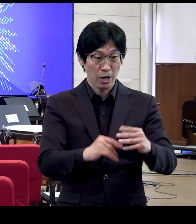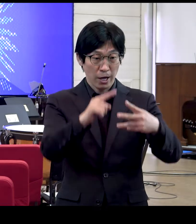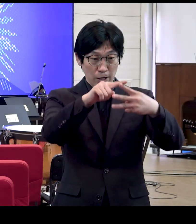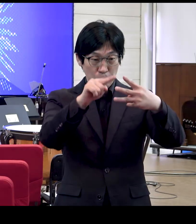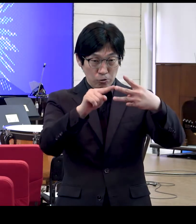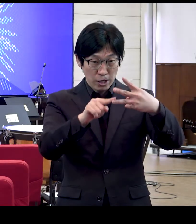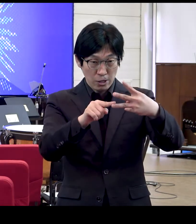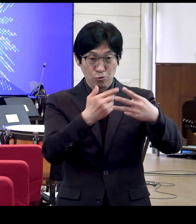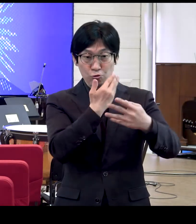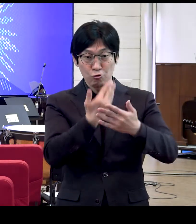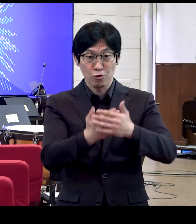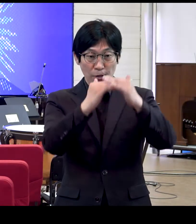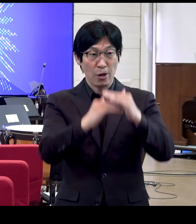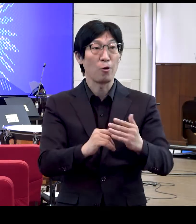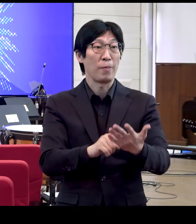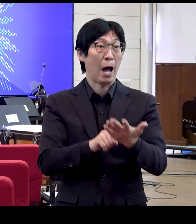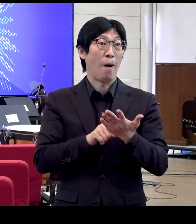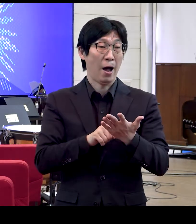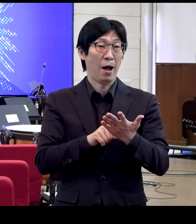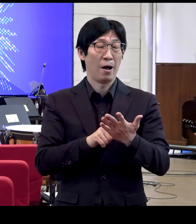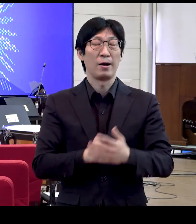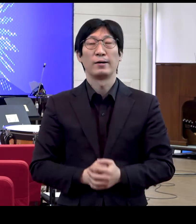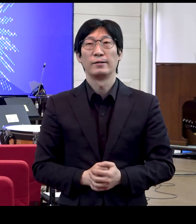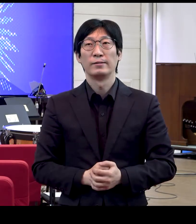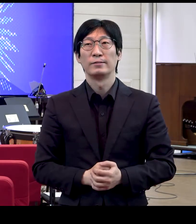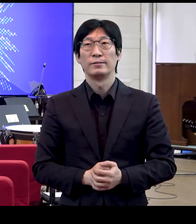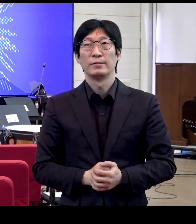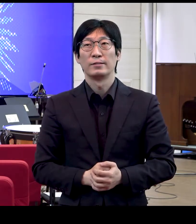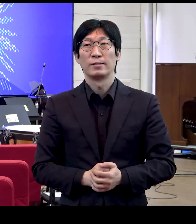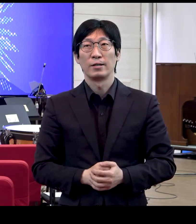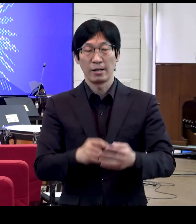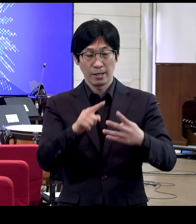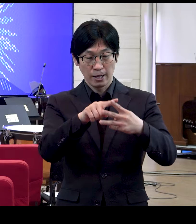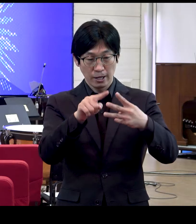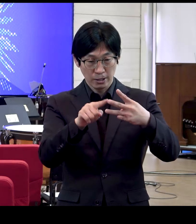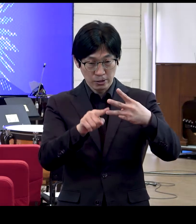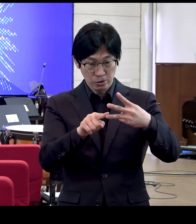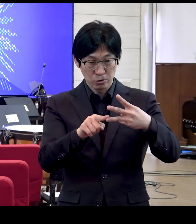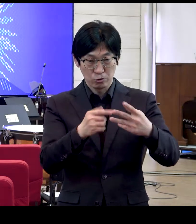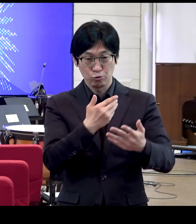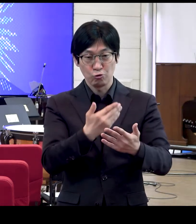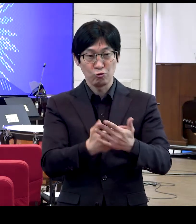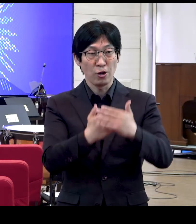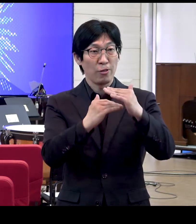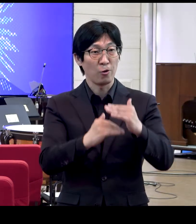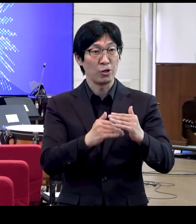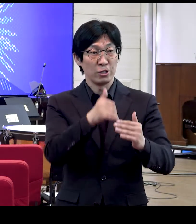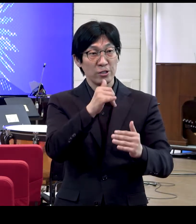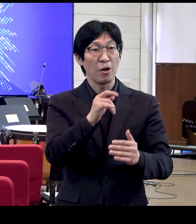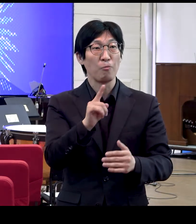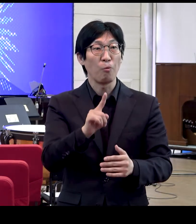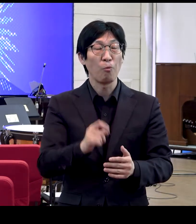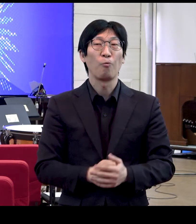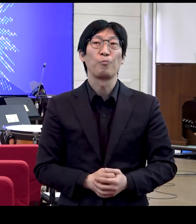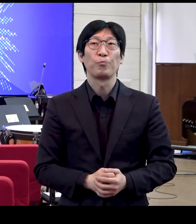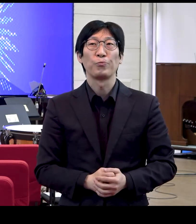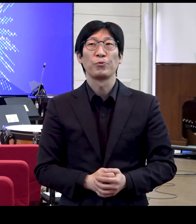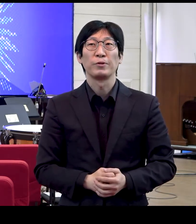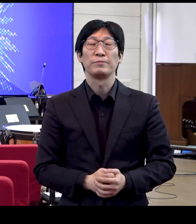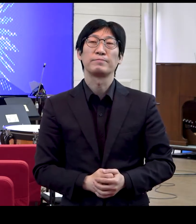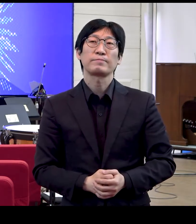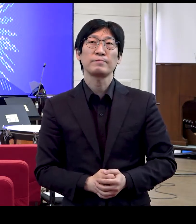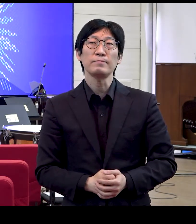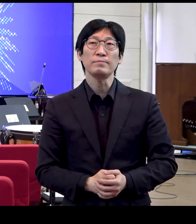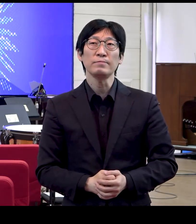나타나고 있어요. 이야기가 쭉 펼쳐지고 있지만 거기에 세 가지의 굉장히 중요한 사실이 딱 나타나고 있는데, 이 세 가지가